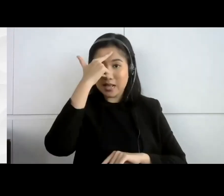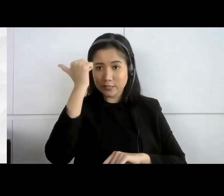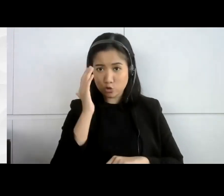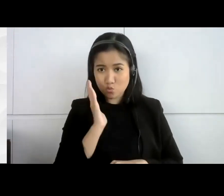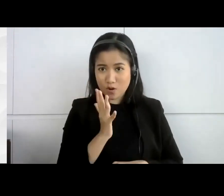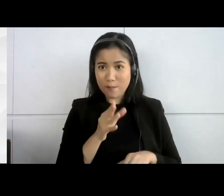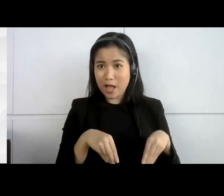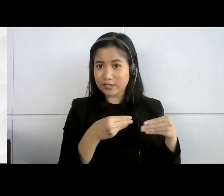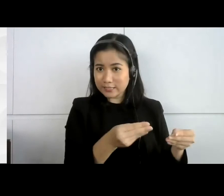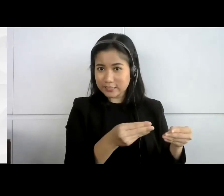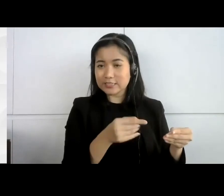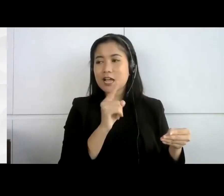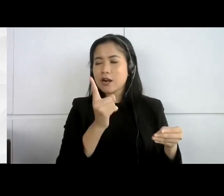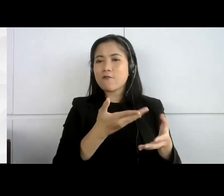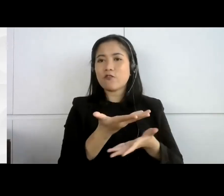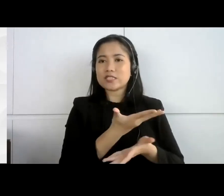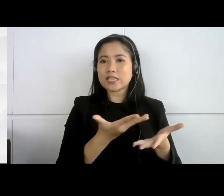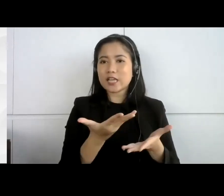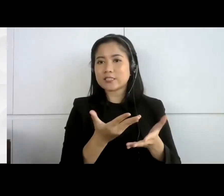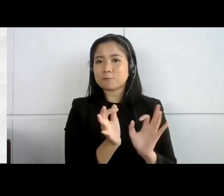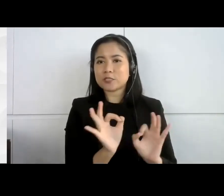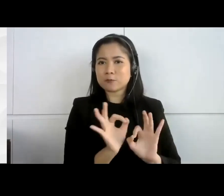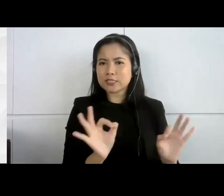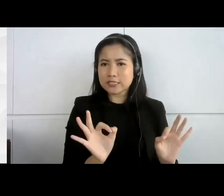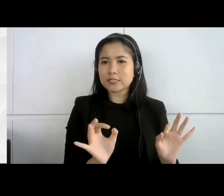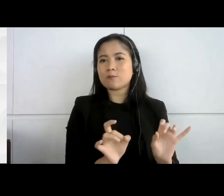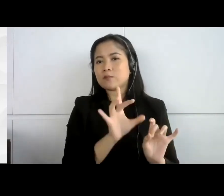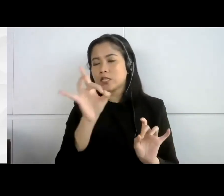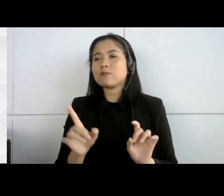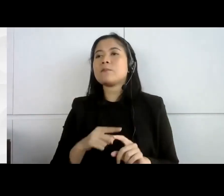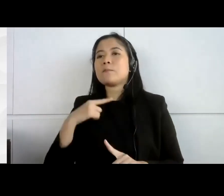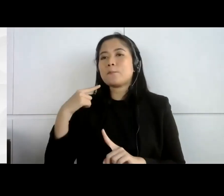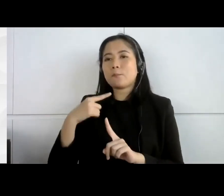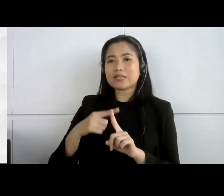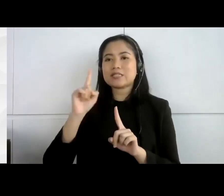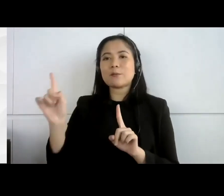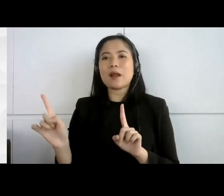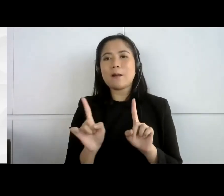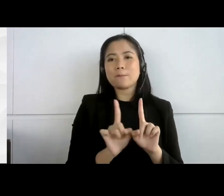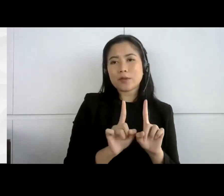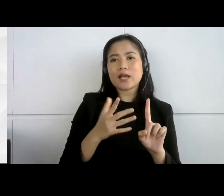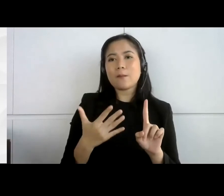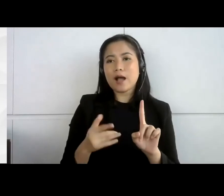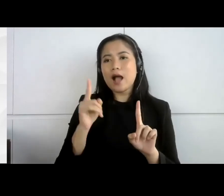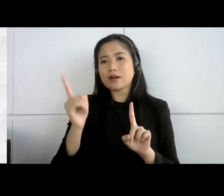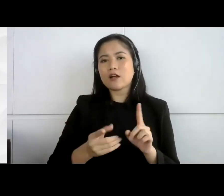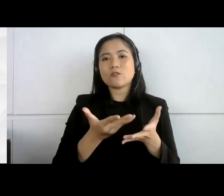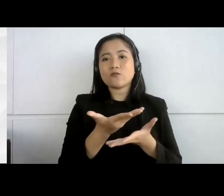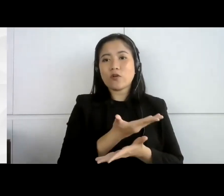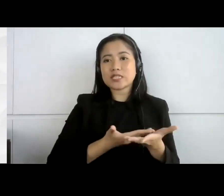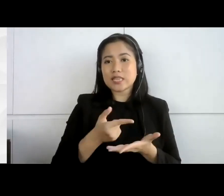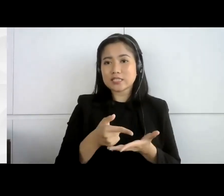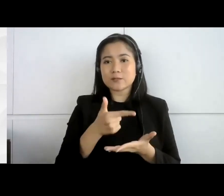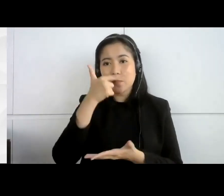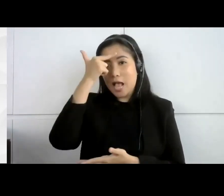ya, fasilitas kebersihan dan sebagainya, juga pendampingan berupa fasilitas